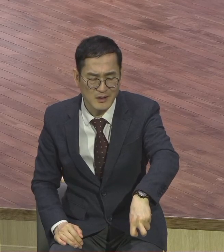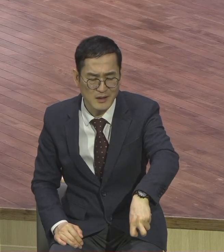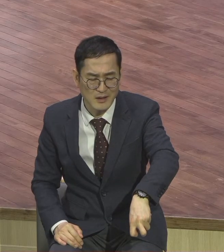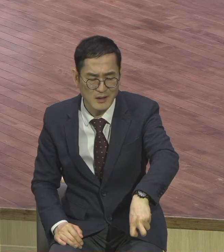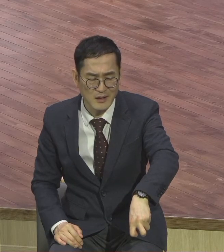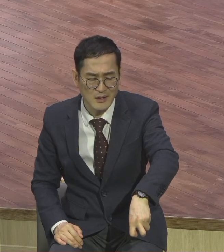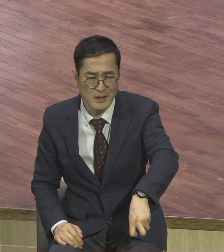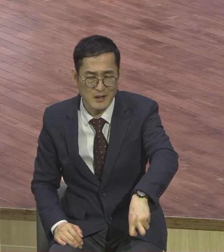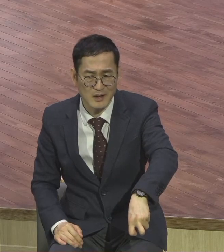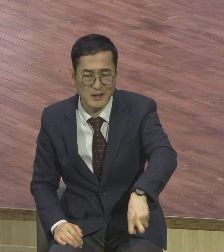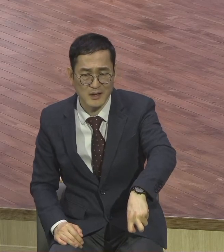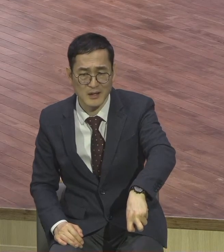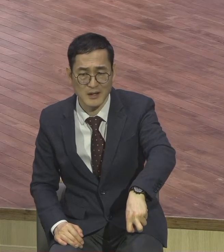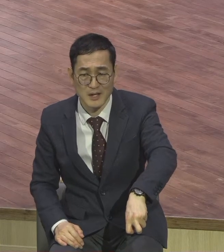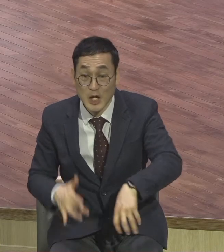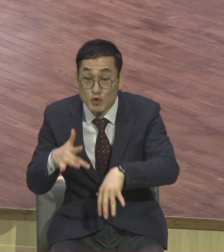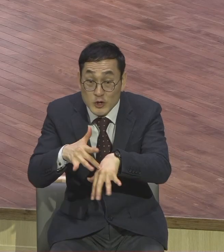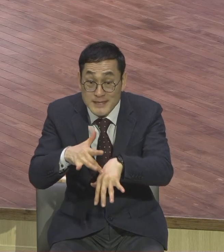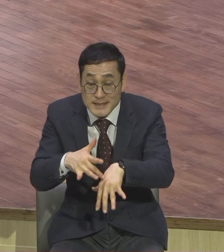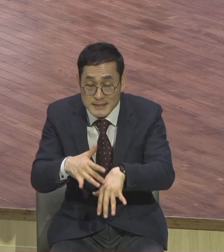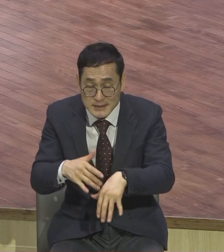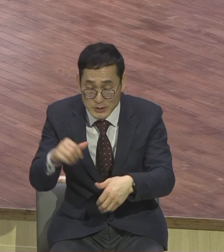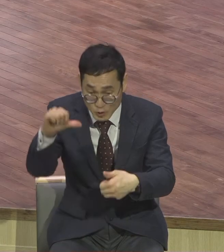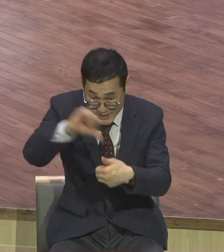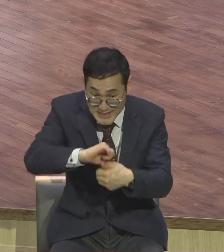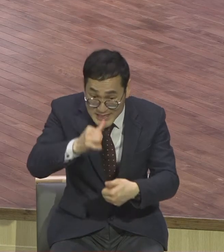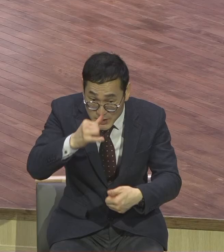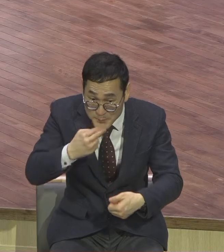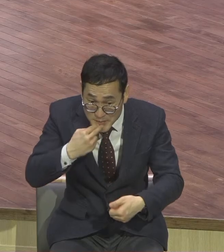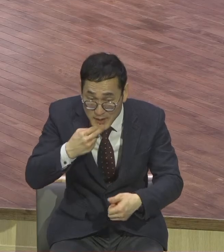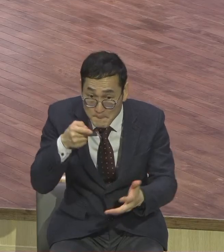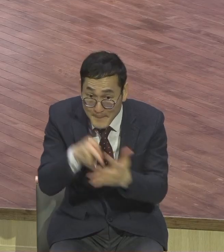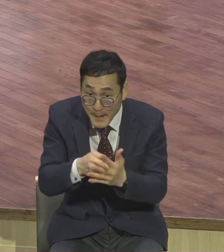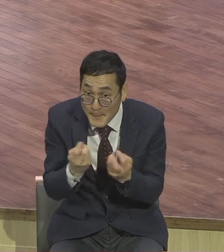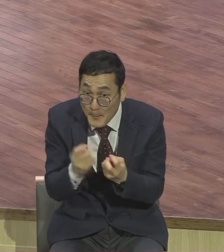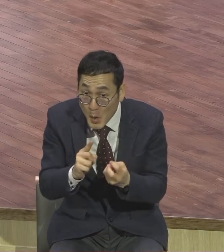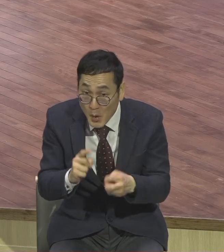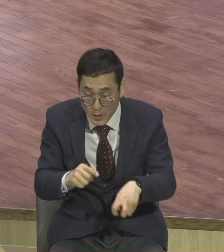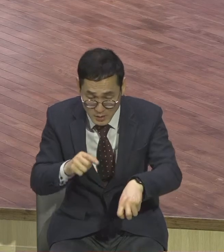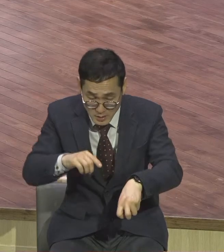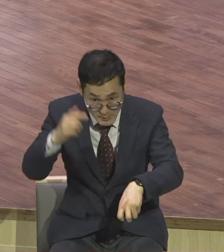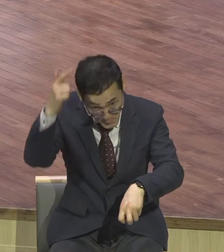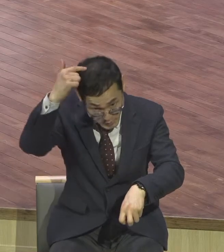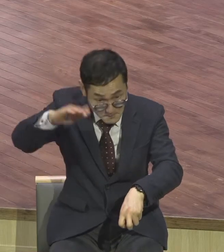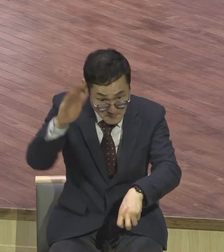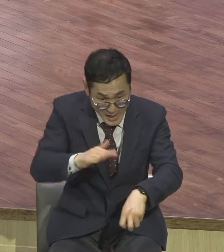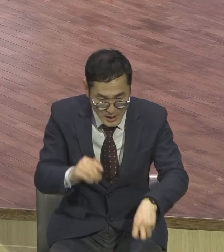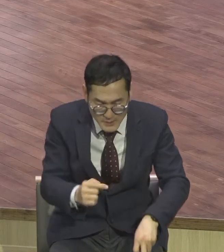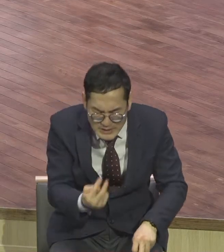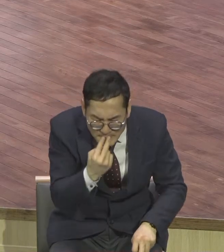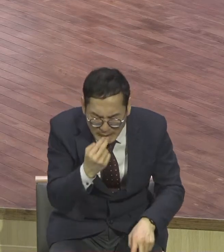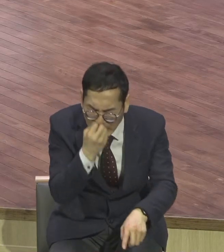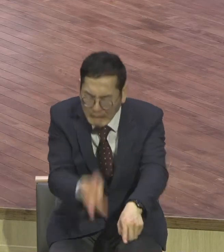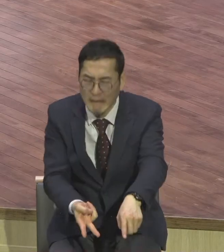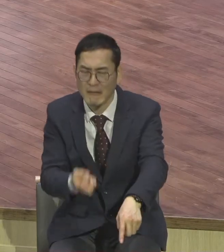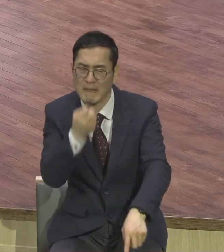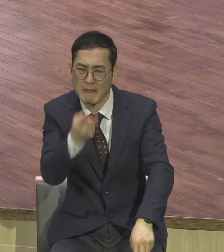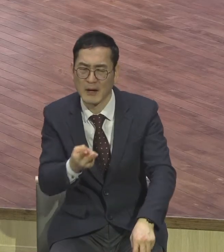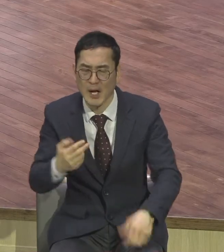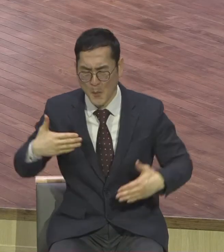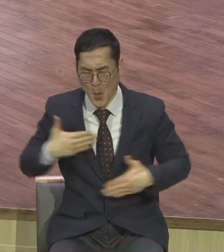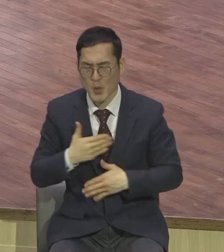시궁창냄새 납니다. 화장실 재래식 화장실 냄새 여기서 납니다. 모욕을 안 해서 머리 안 감아서 아니에요. 그런